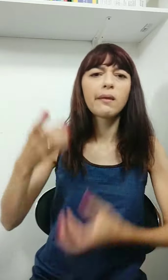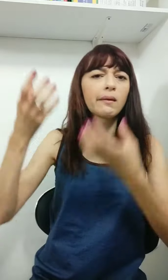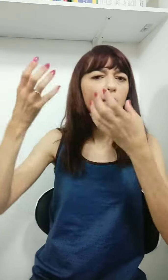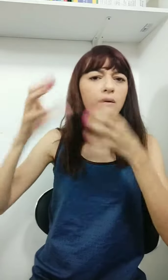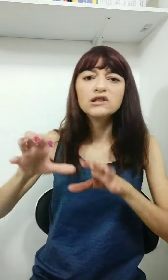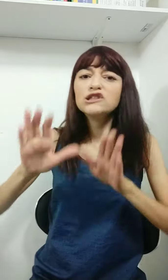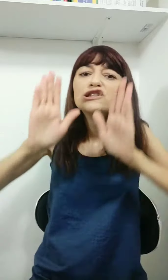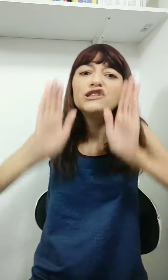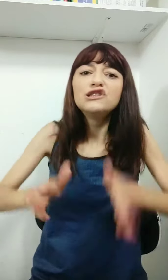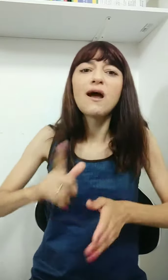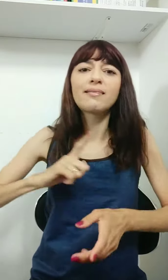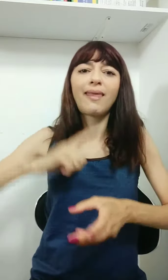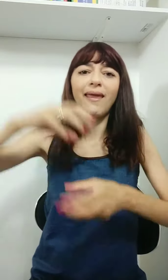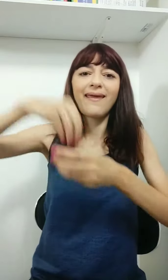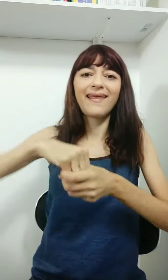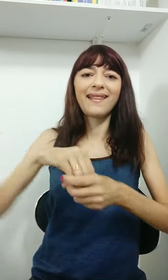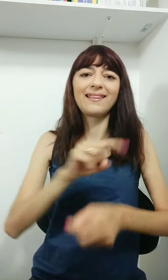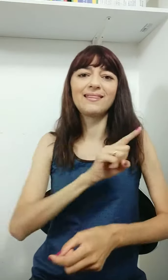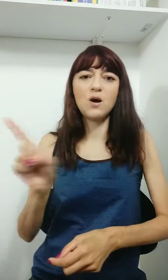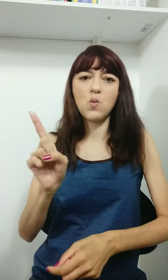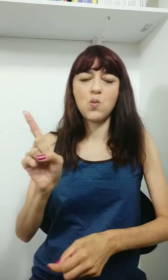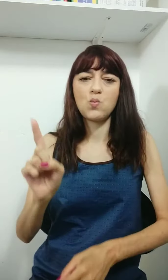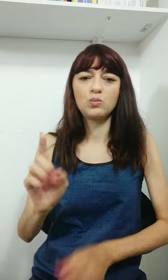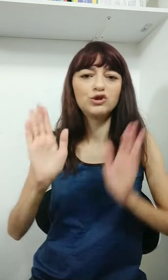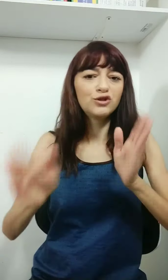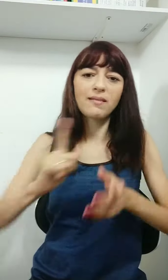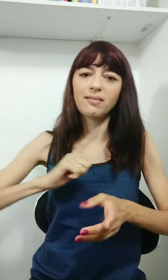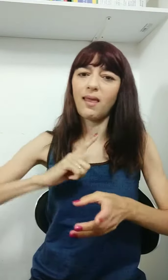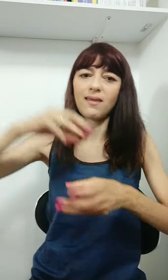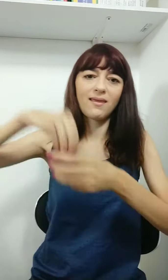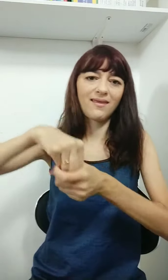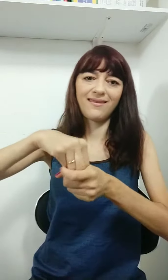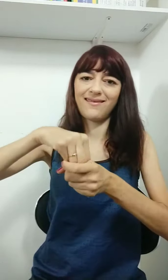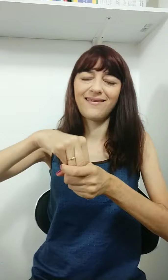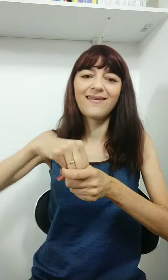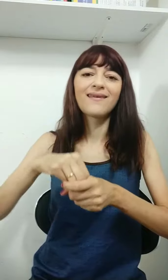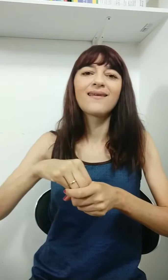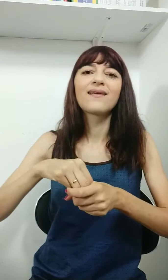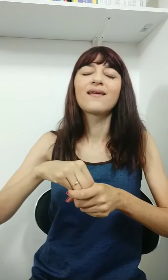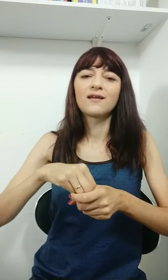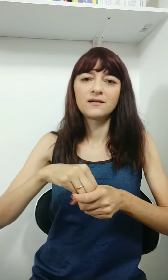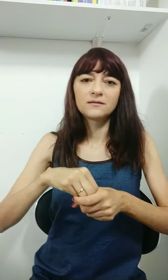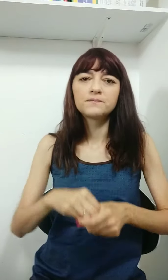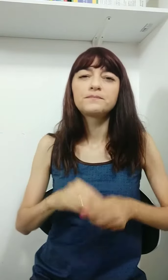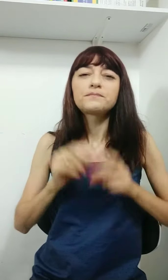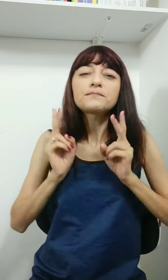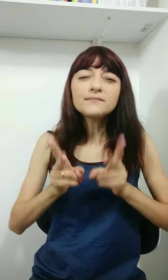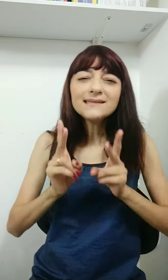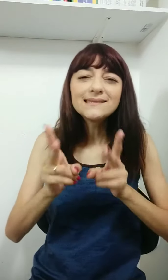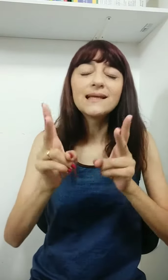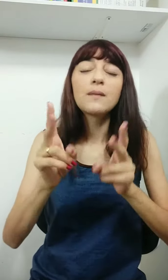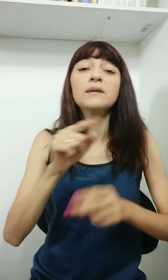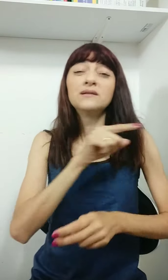especificidades. Esses detalhes, tá, gente? Desculpa que travou a língua. Esses detalhes, tá? Porque esses detalhes já